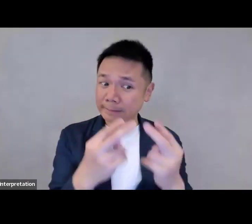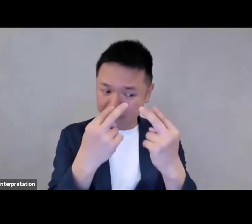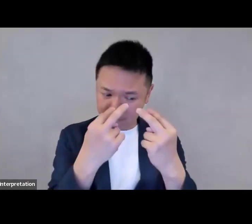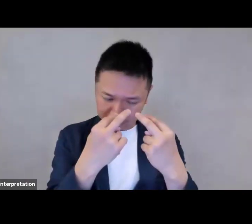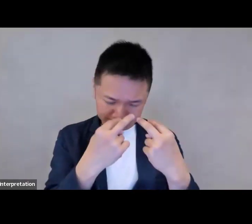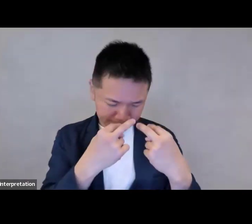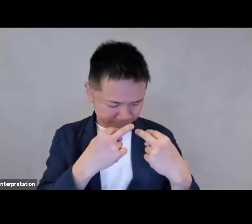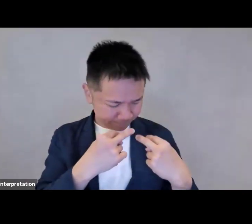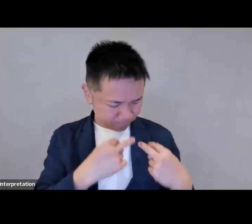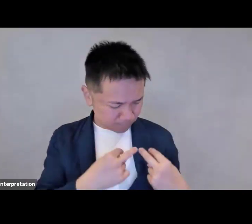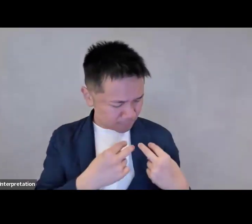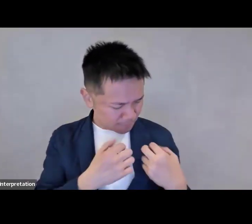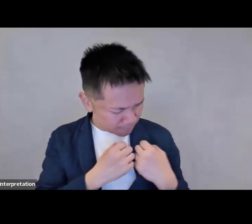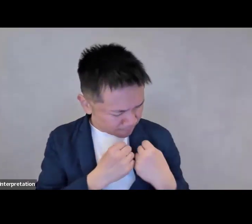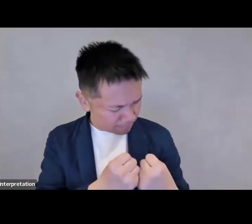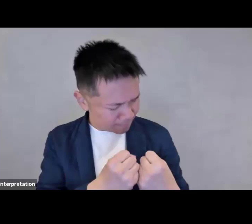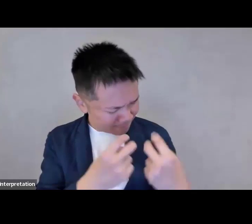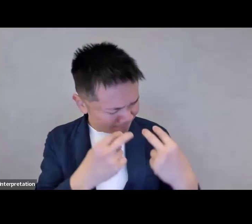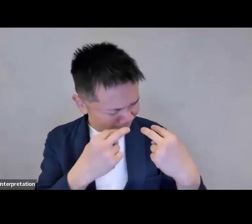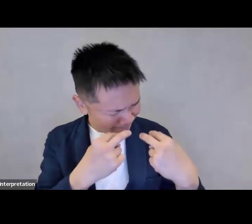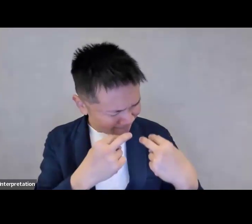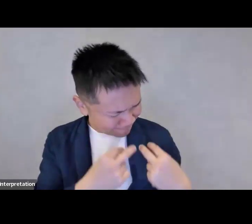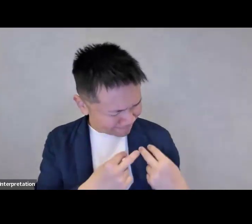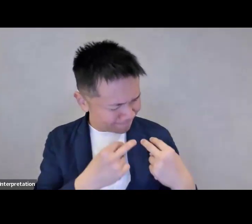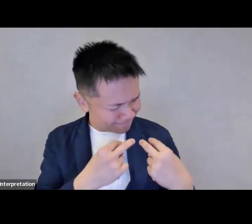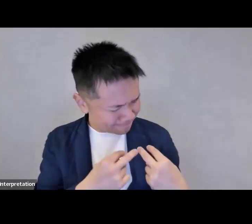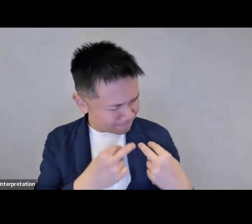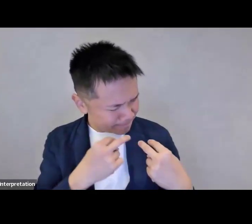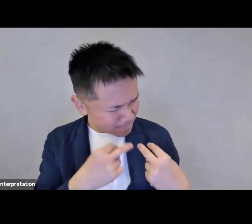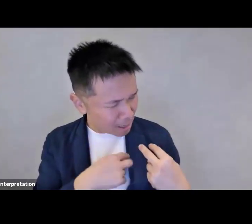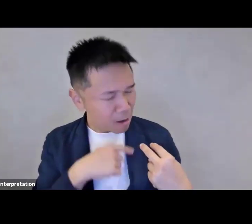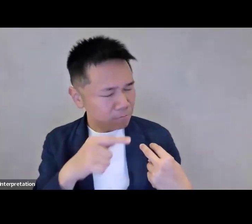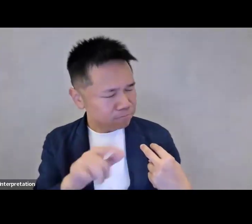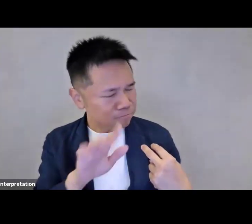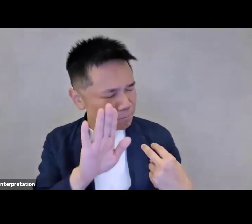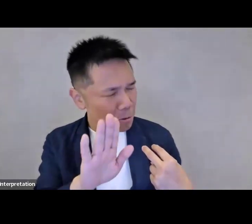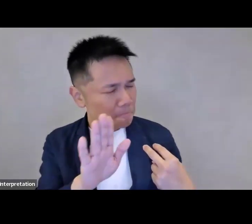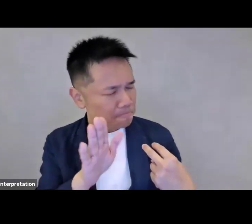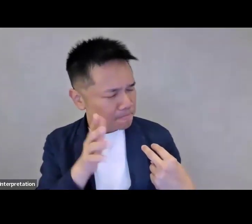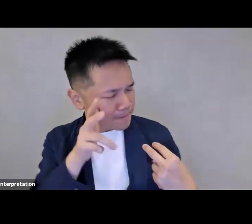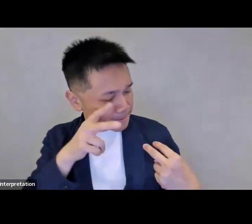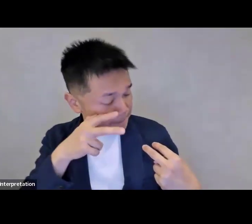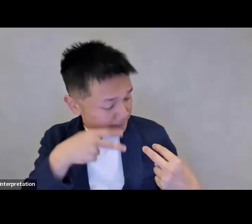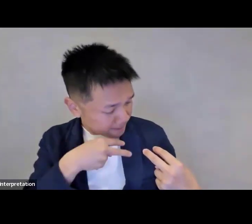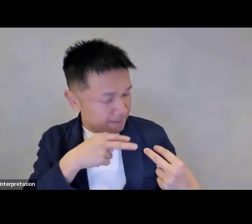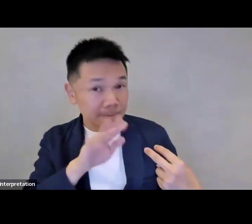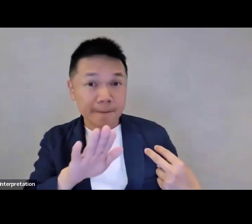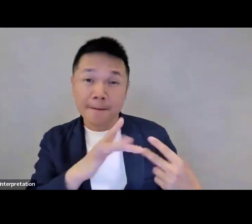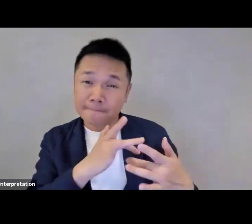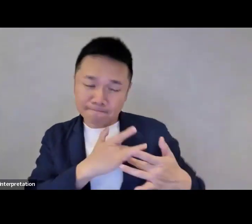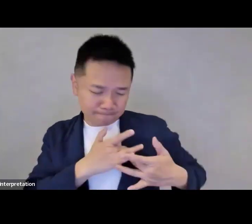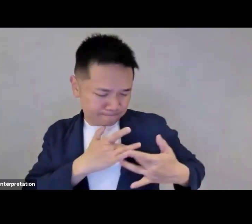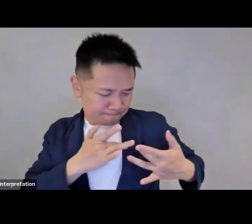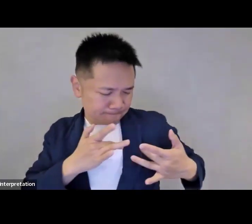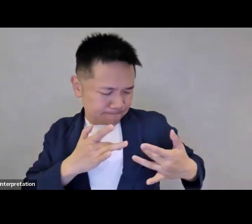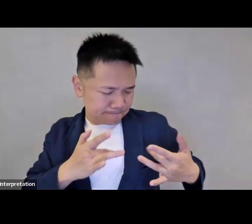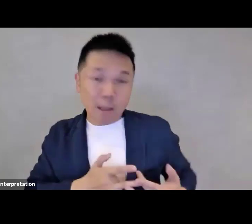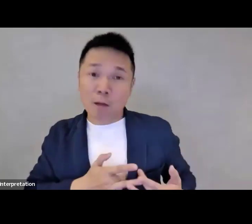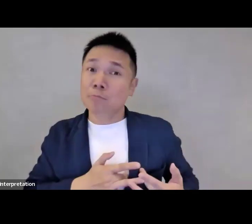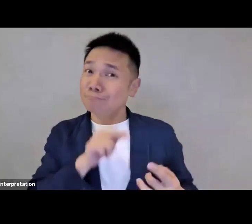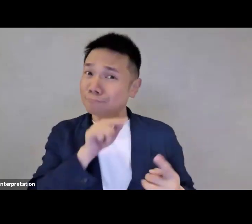因为他有跟我说过，就是听从我，应该要听从你的内心，听从内心你想要做的事情是什